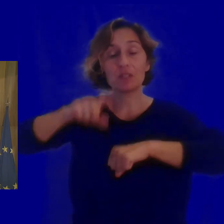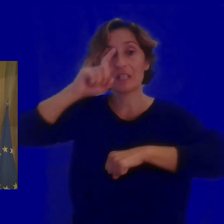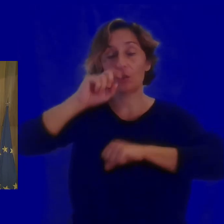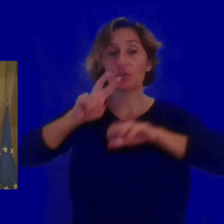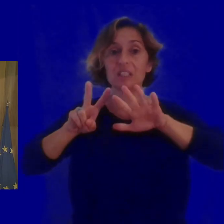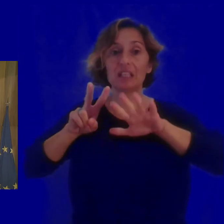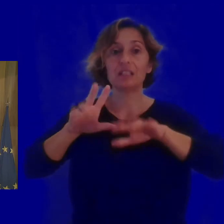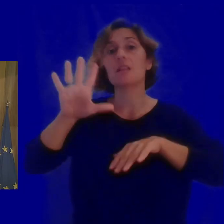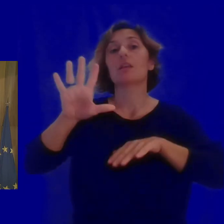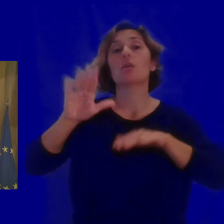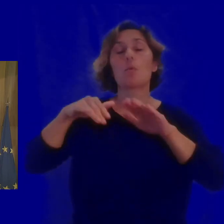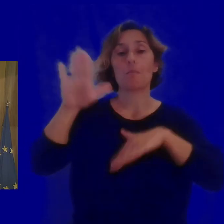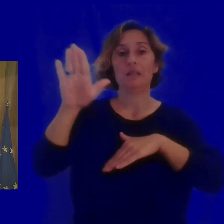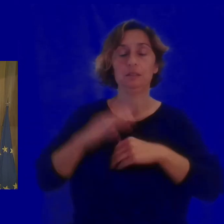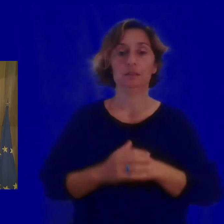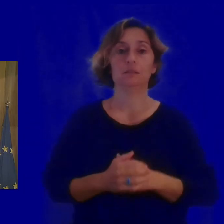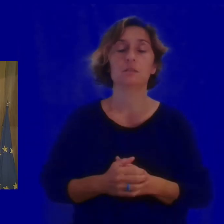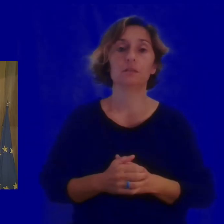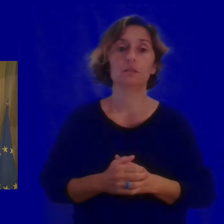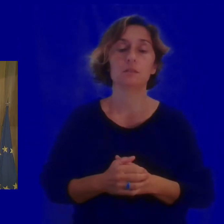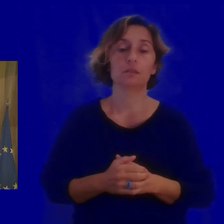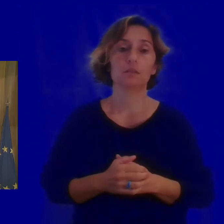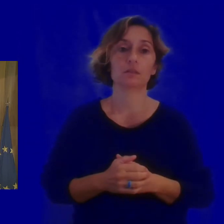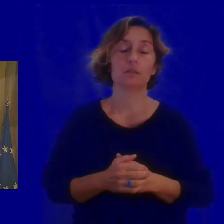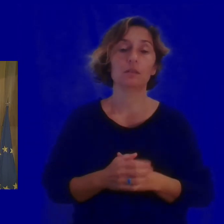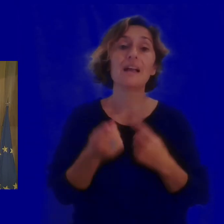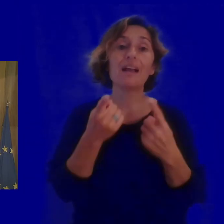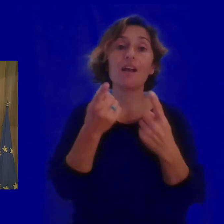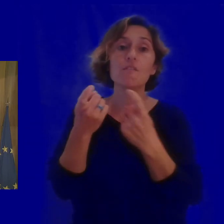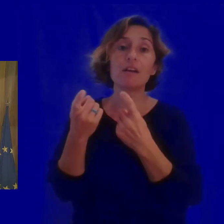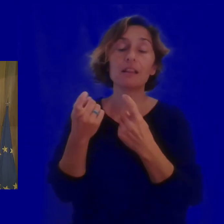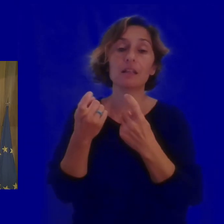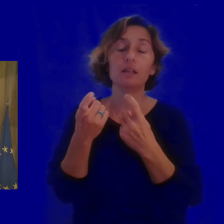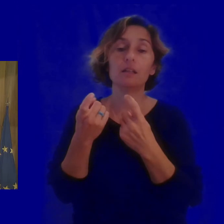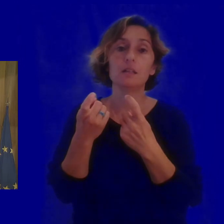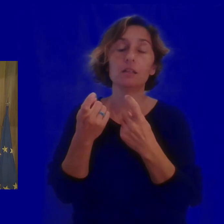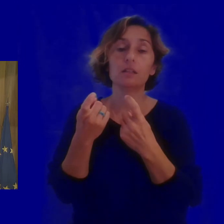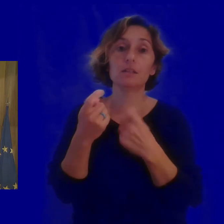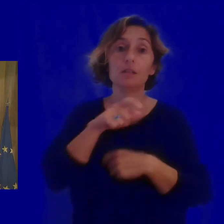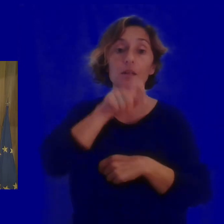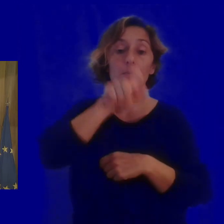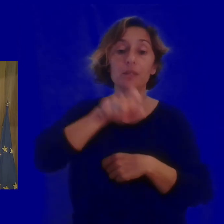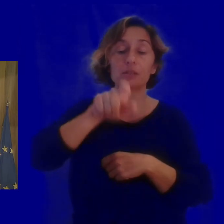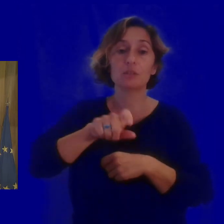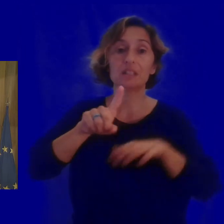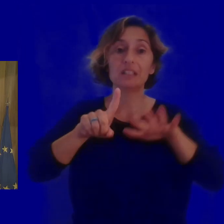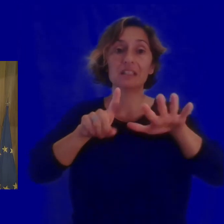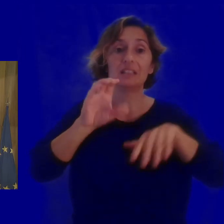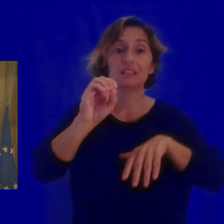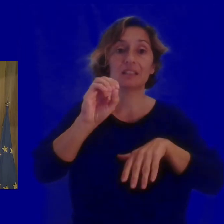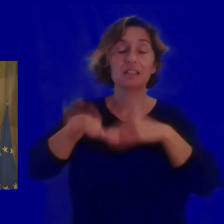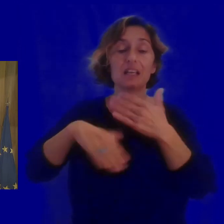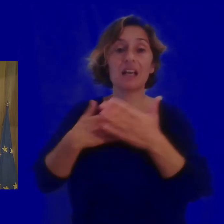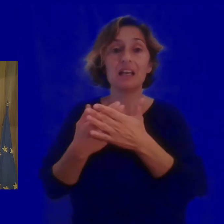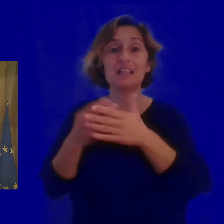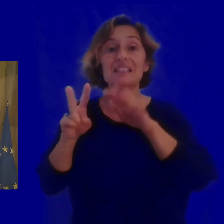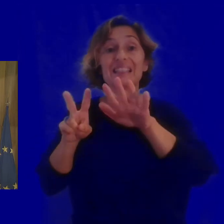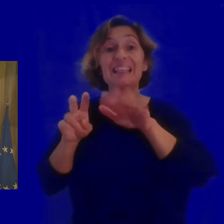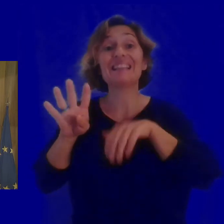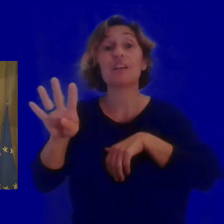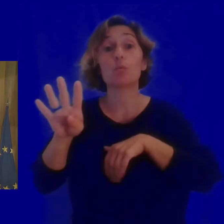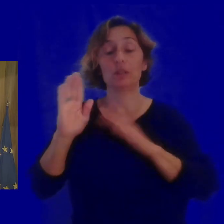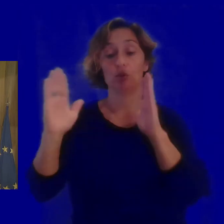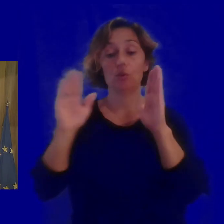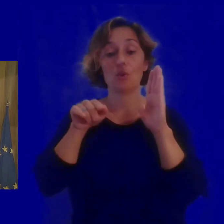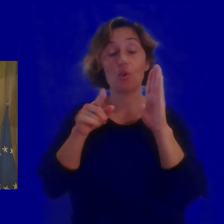años. Y nos falta alcanzarlas todavía en las personas de 60 a 74 años,